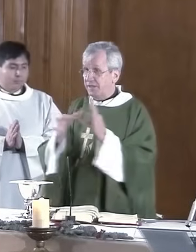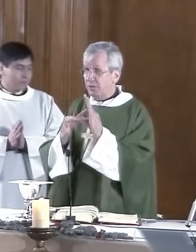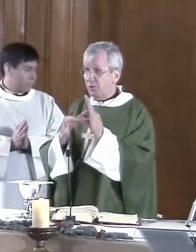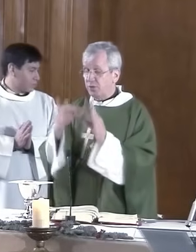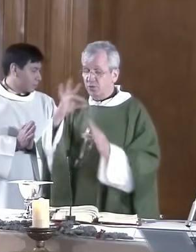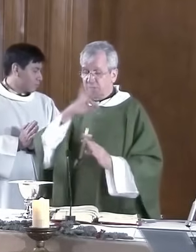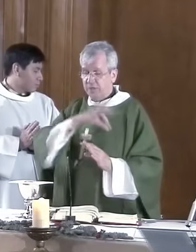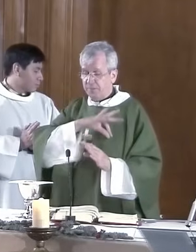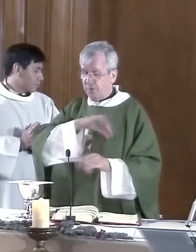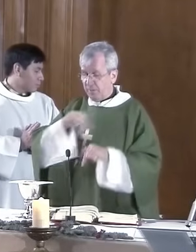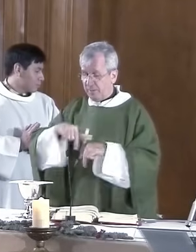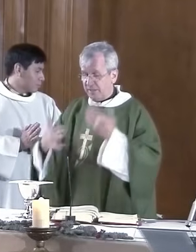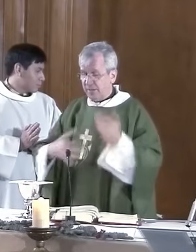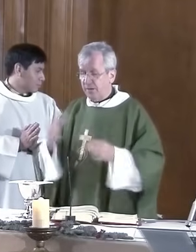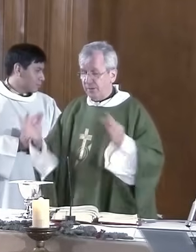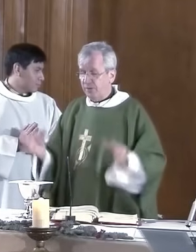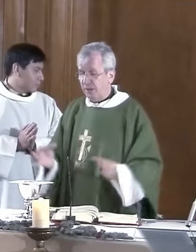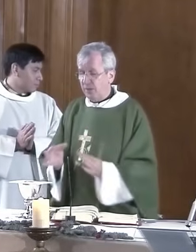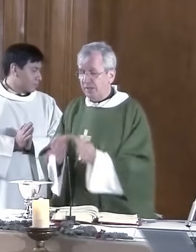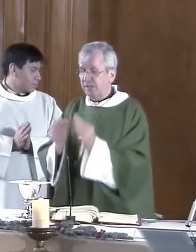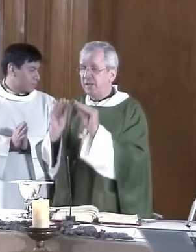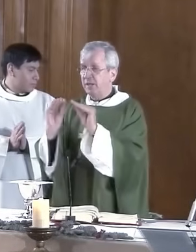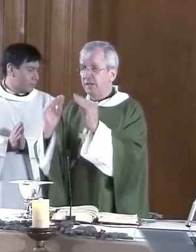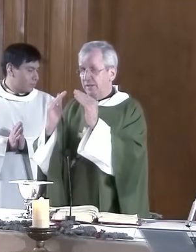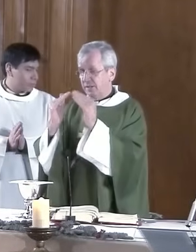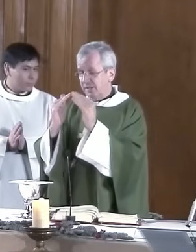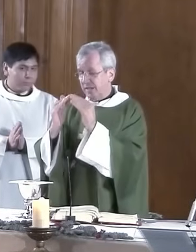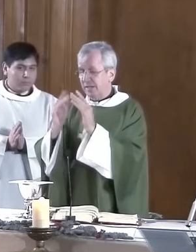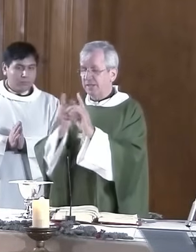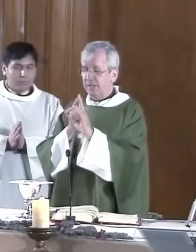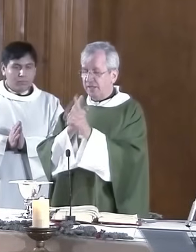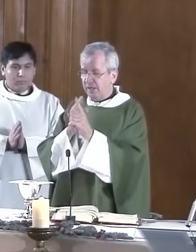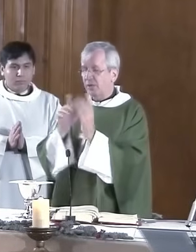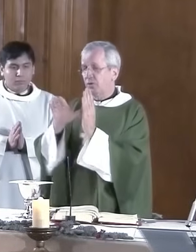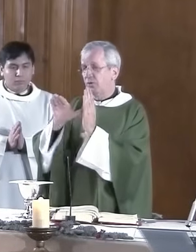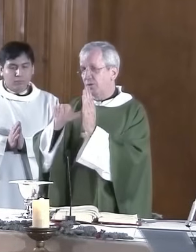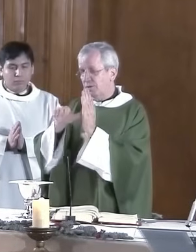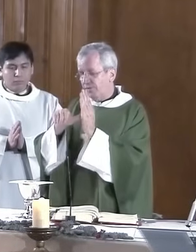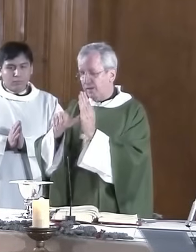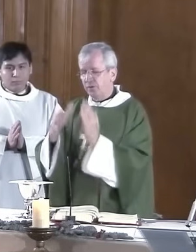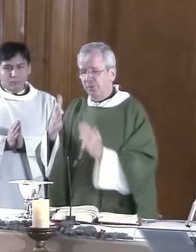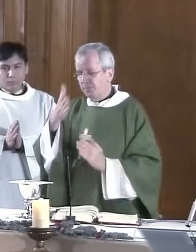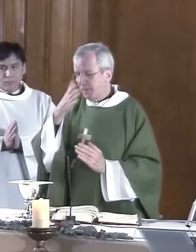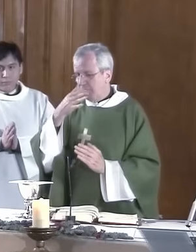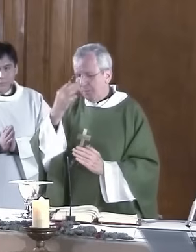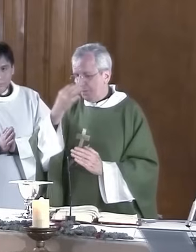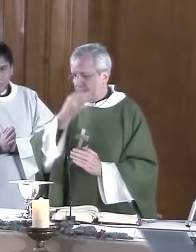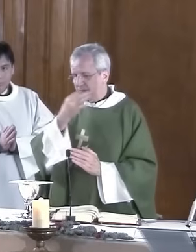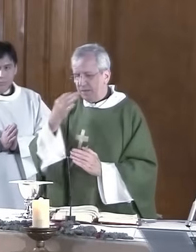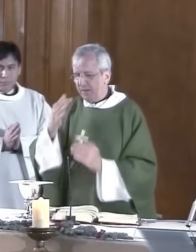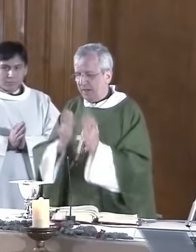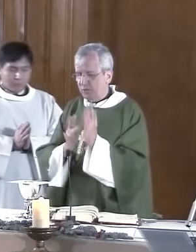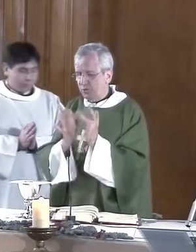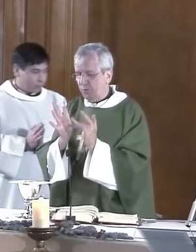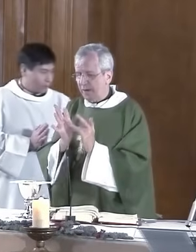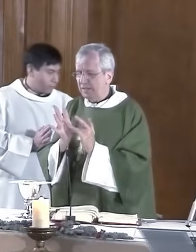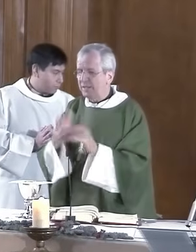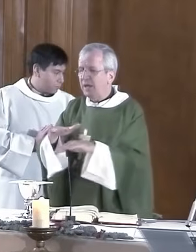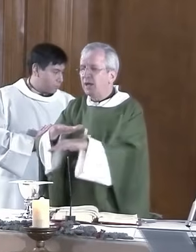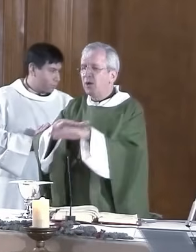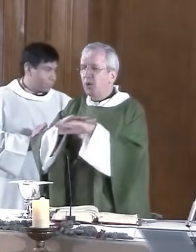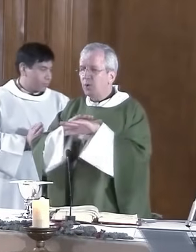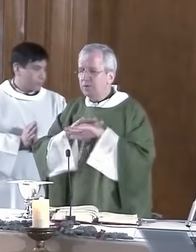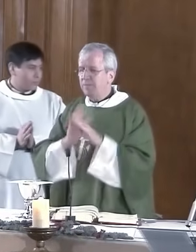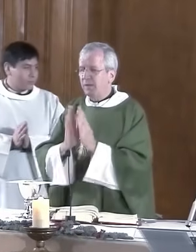que estáis unidos espiritualmente a esta celebración de la Eucaristía, desde casa, en directo o en diferido, y no podréis recibir a Jesús